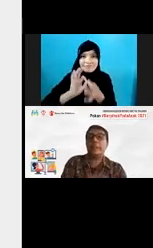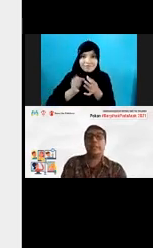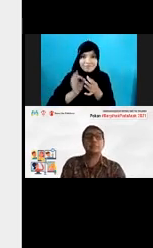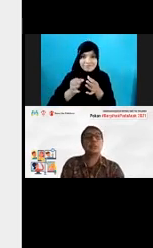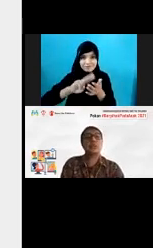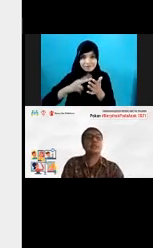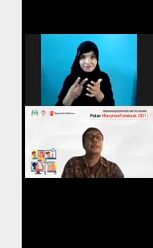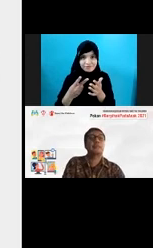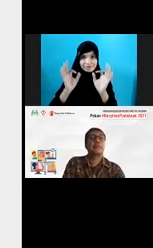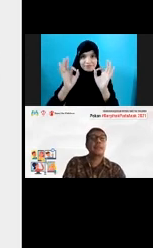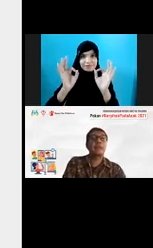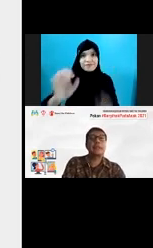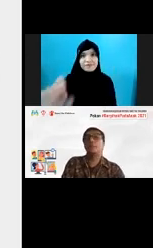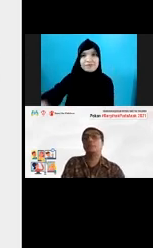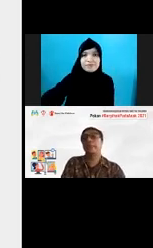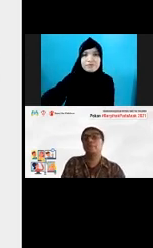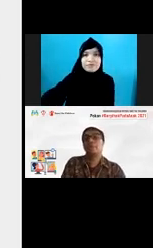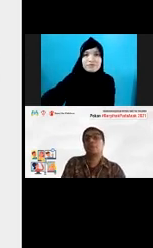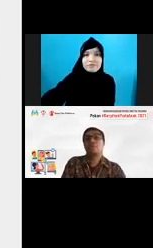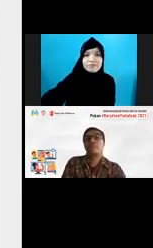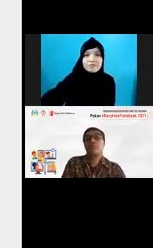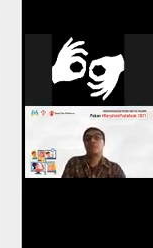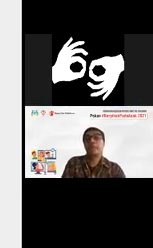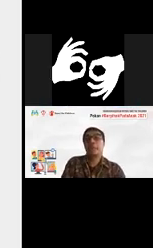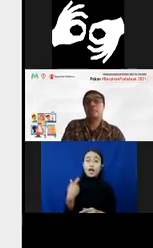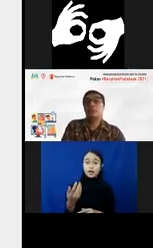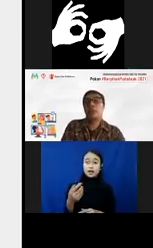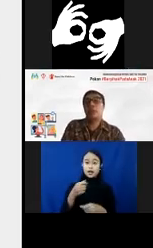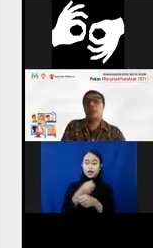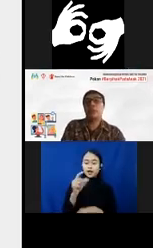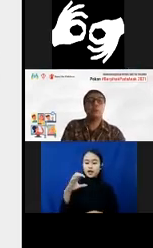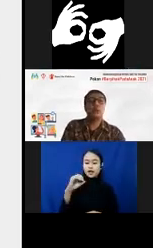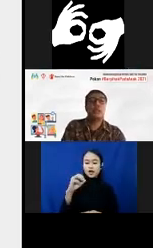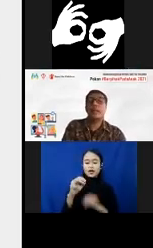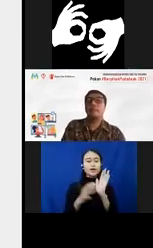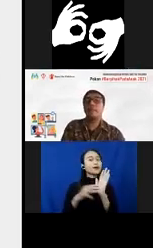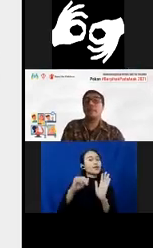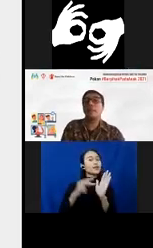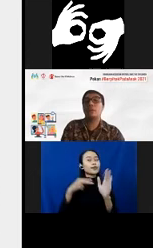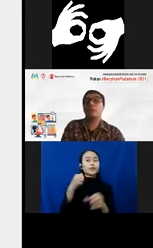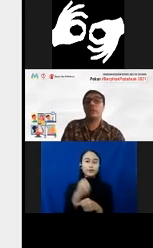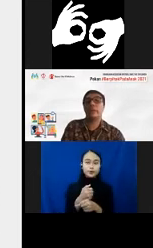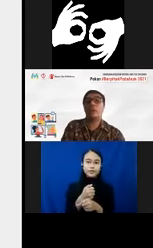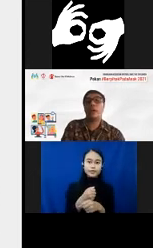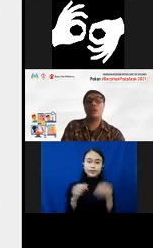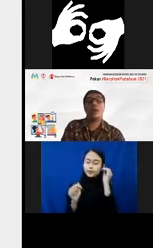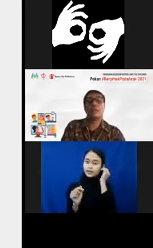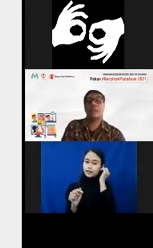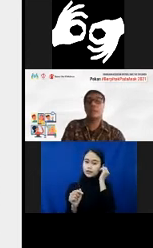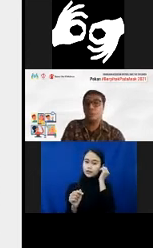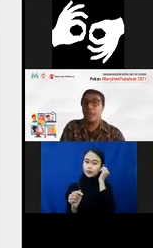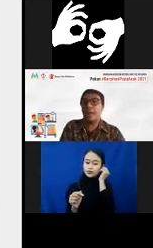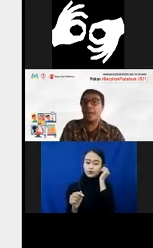Gambarnya yang dieksploitasi. Lalu ada grooming. Grooming ini kan bujuk rayu tipe muslihat yang dilakukan oleh orang